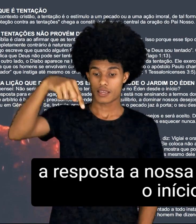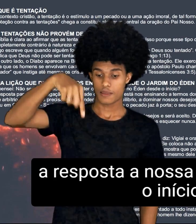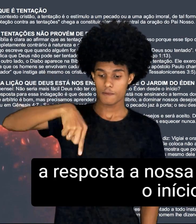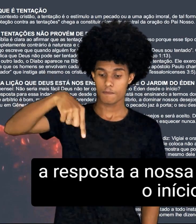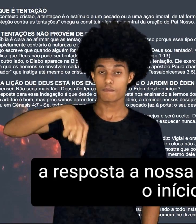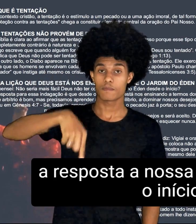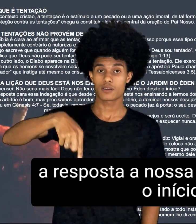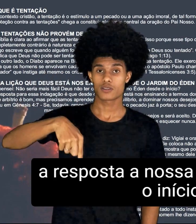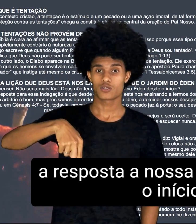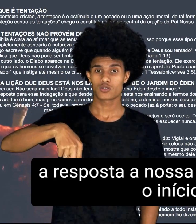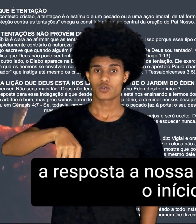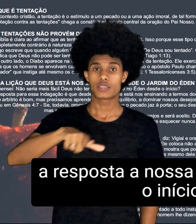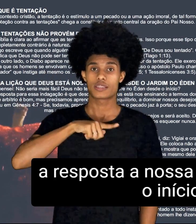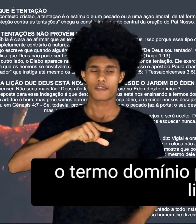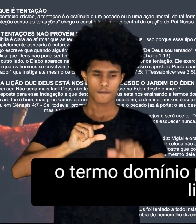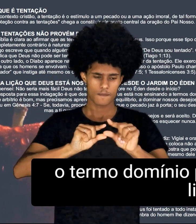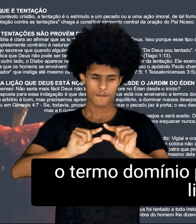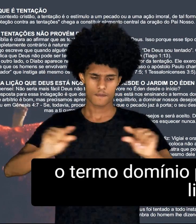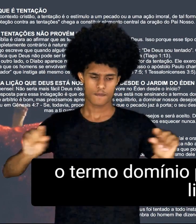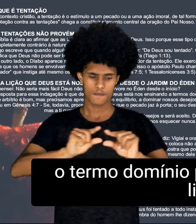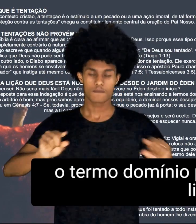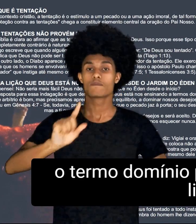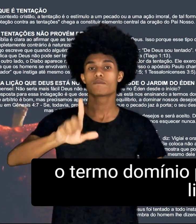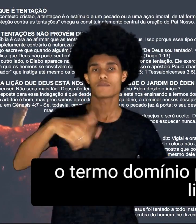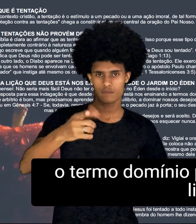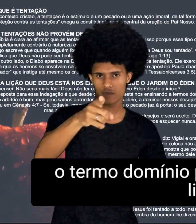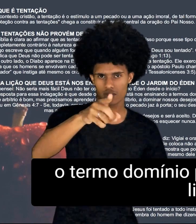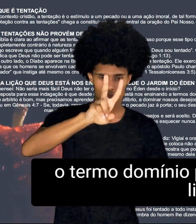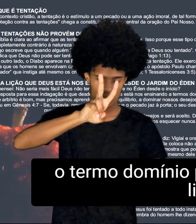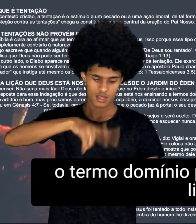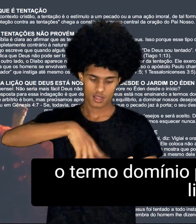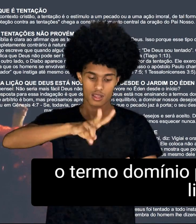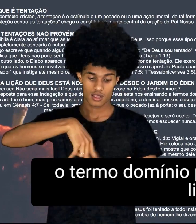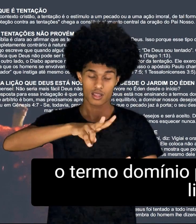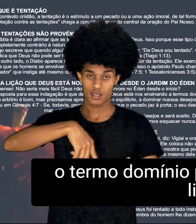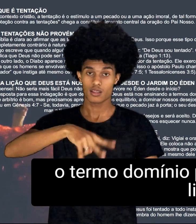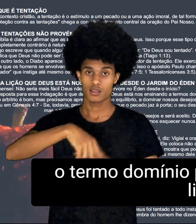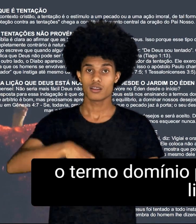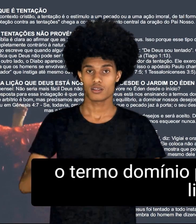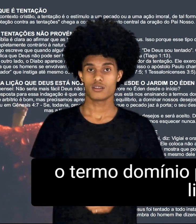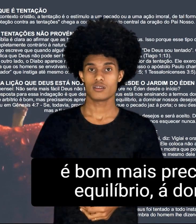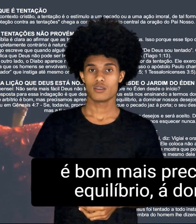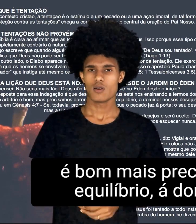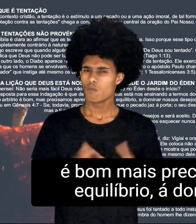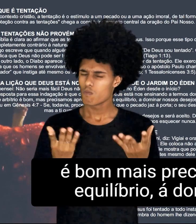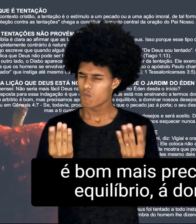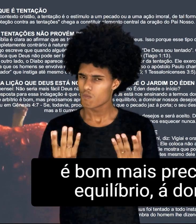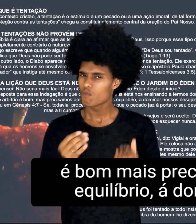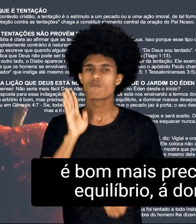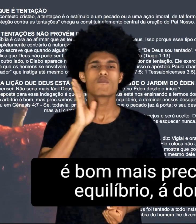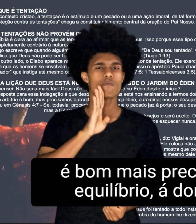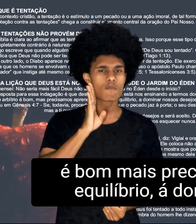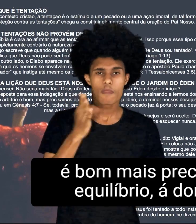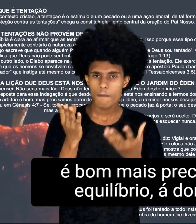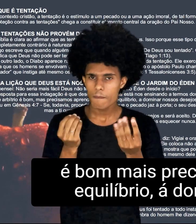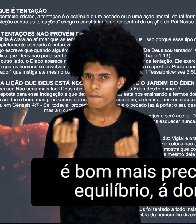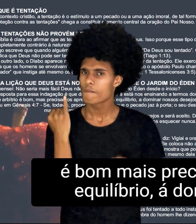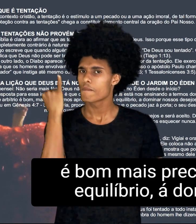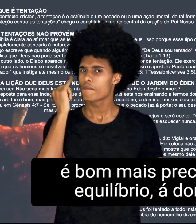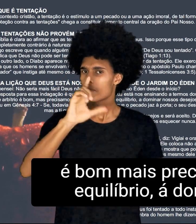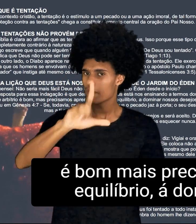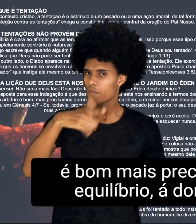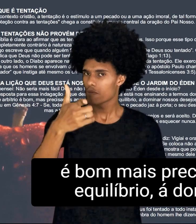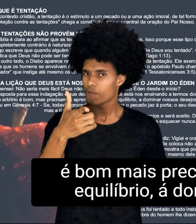Deus, desde o início, está ensinando o termo domínio próprio para o homem. Ter o livre-arbítrio é bom, mas precisamos aprender a